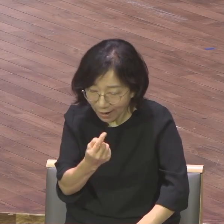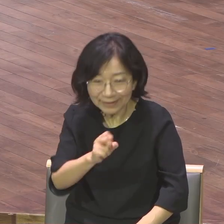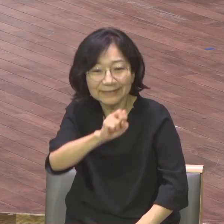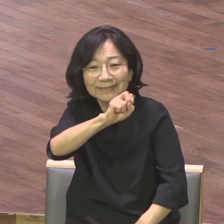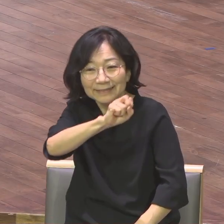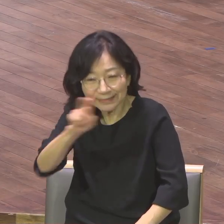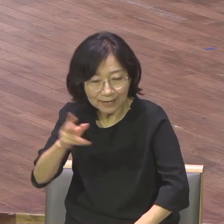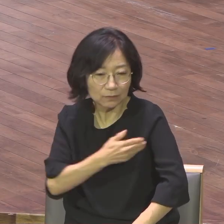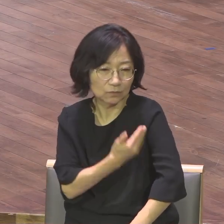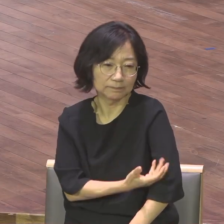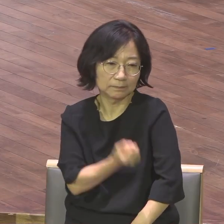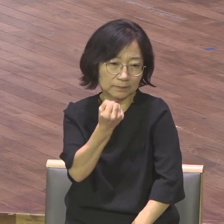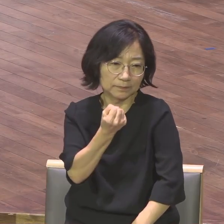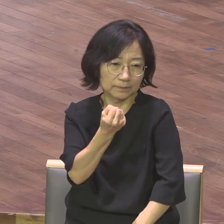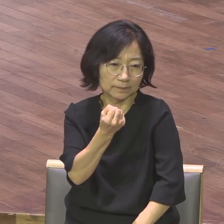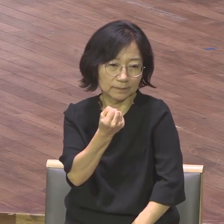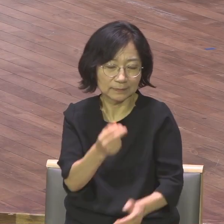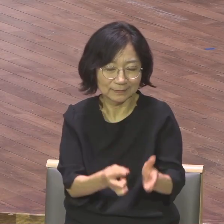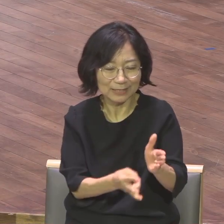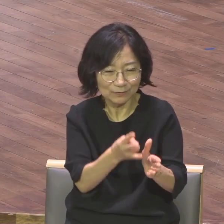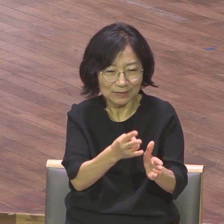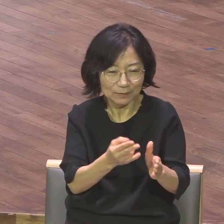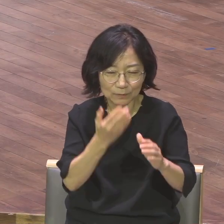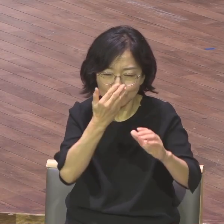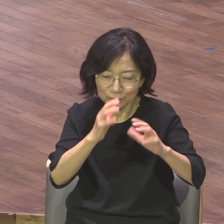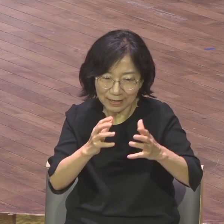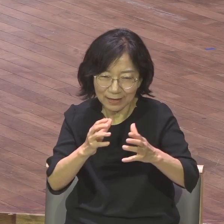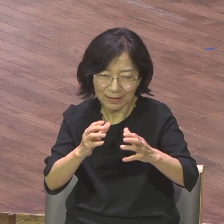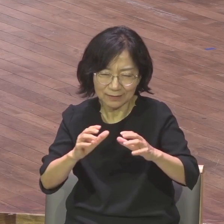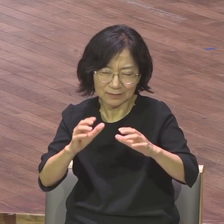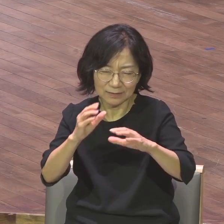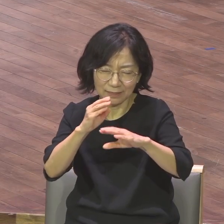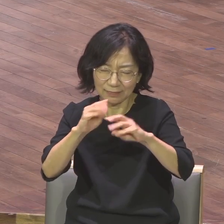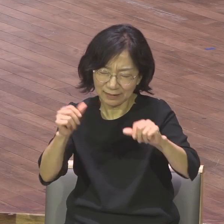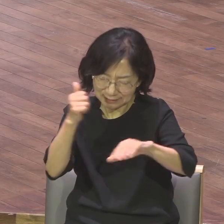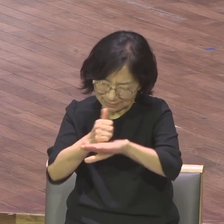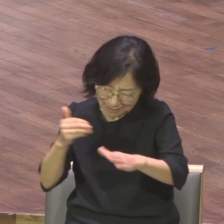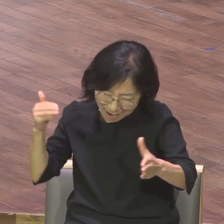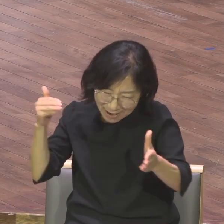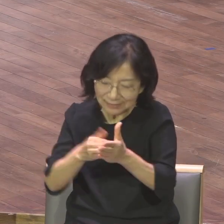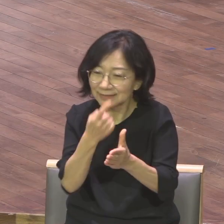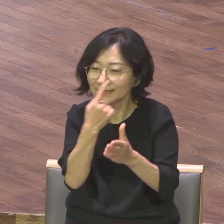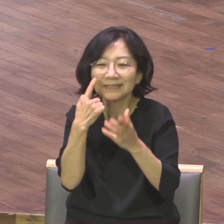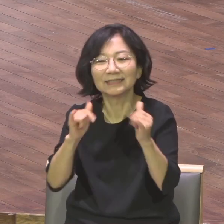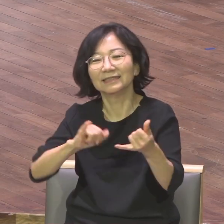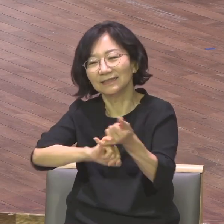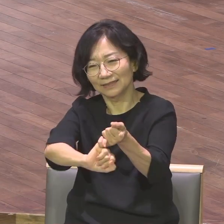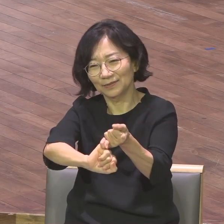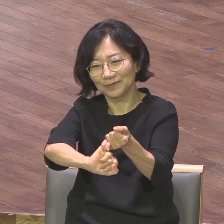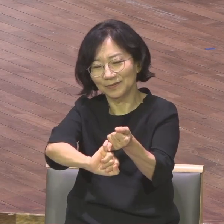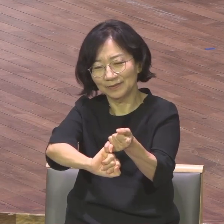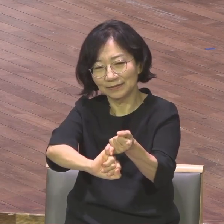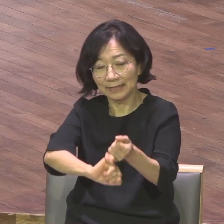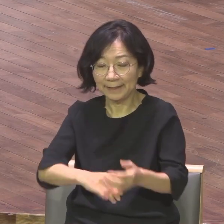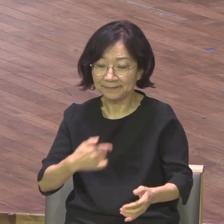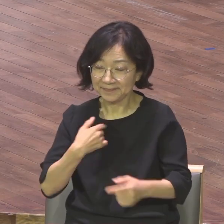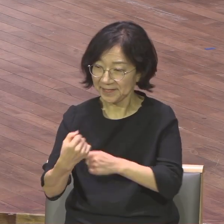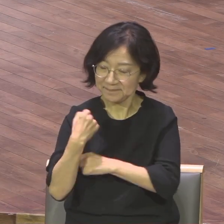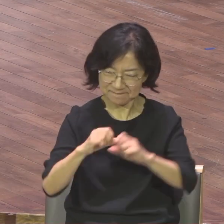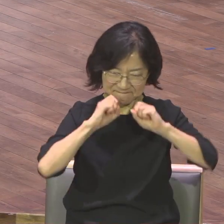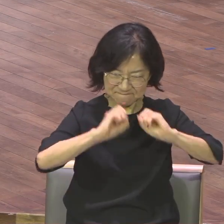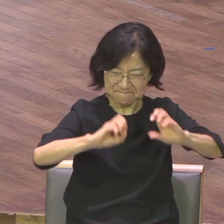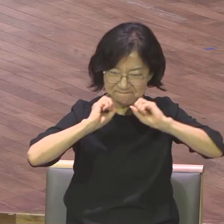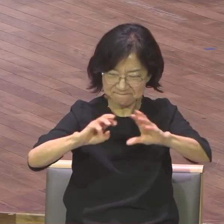유대 사마리아 땅끝까지 정인의 삶을 살게 되는 것이다. 내가 전도하는 것이 아니라